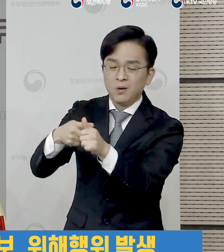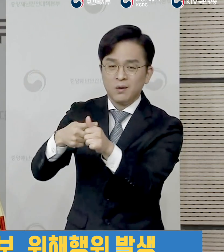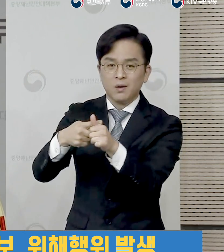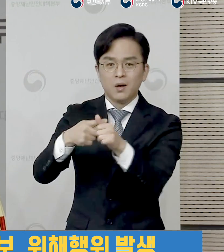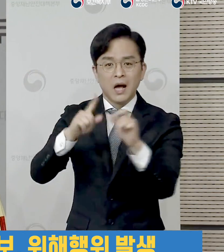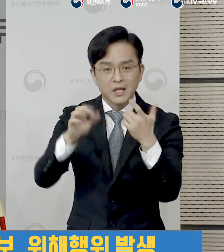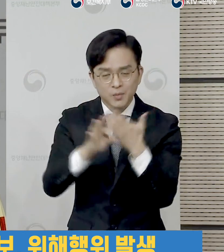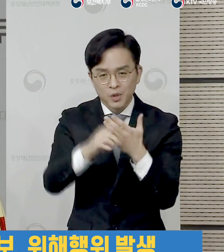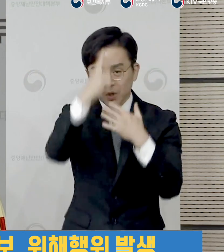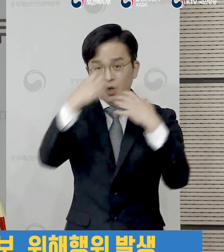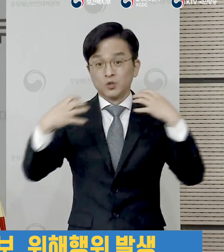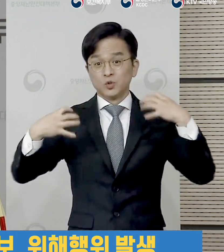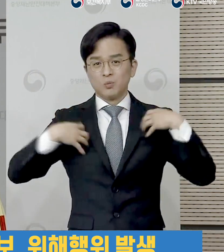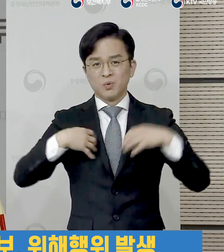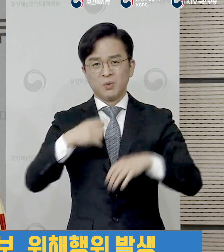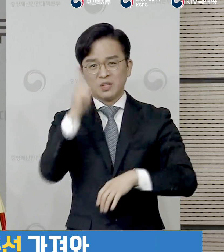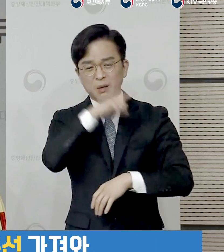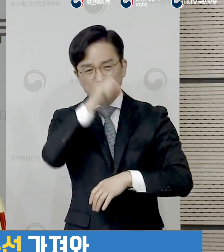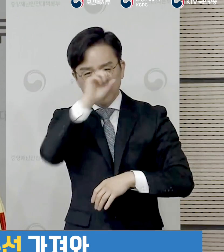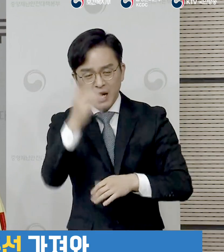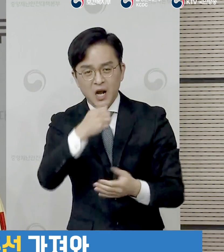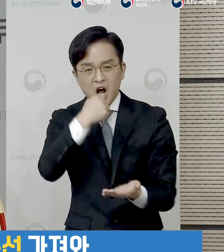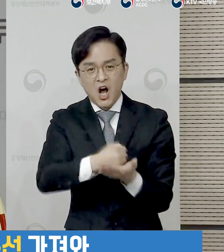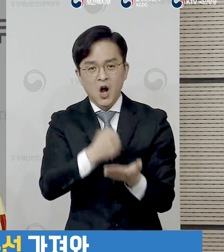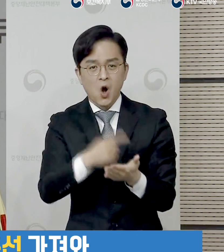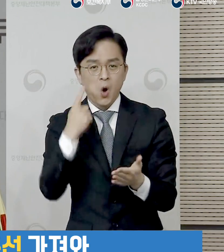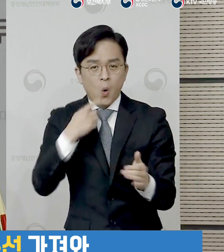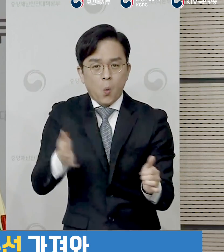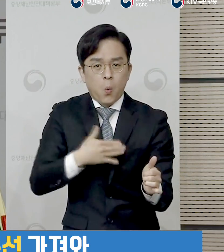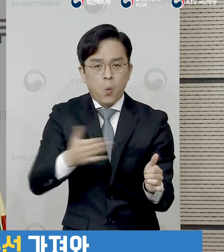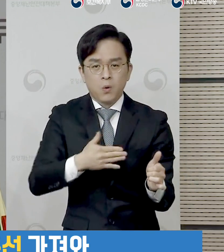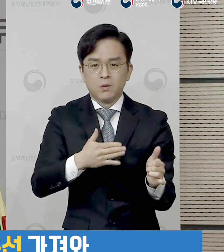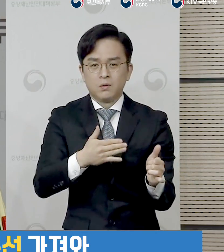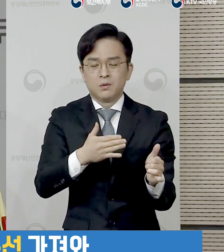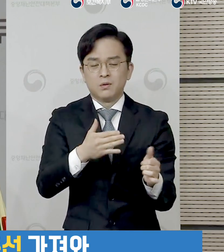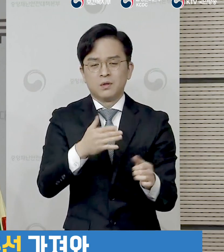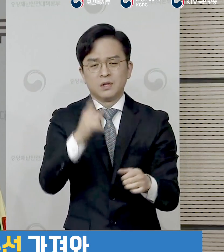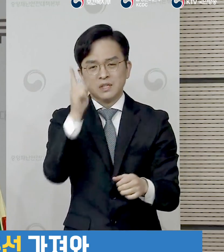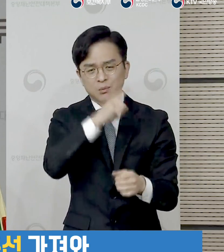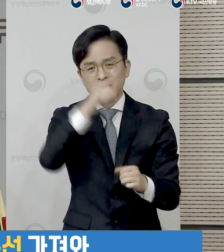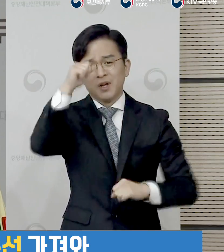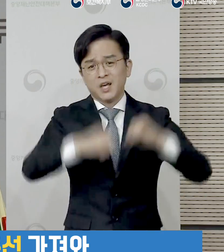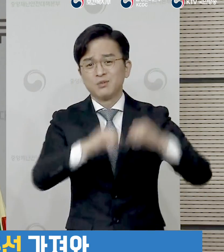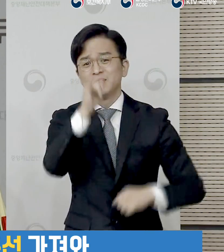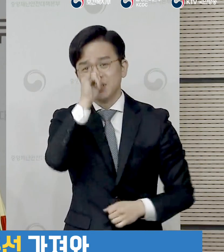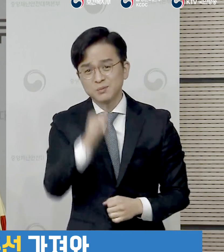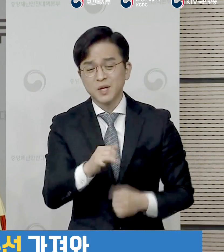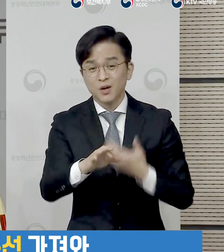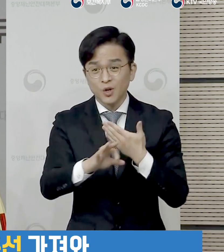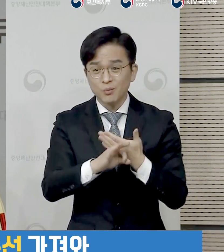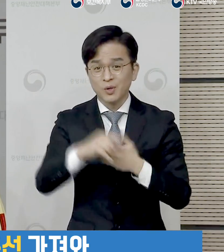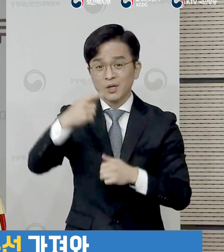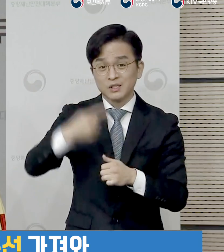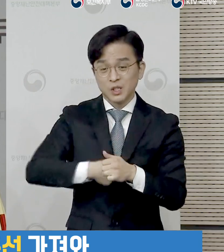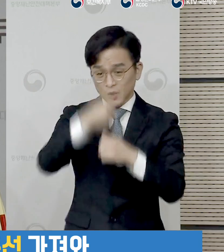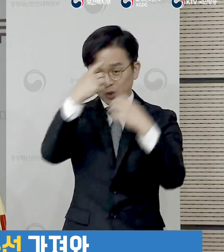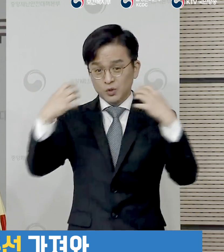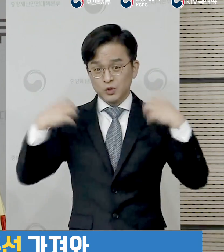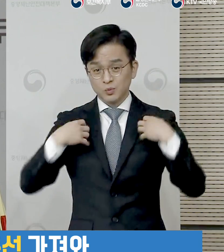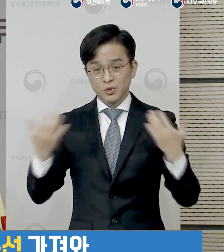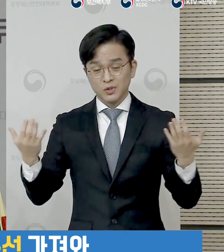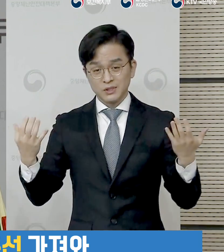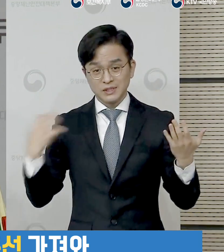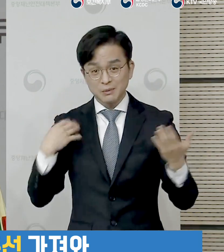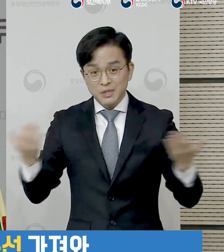소문을 유포하는 일이 있었습니다. 이러한 행위들은 현장 종사자들의 사기를 저하시키고 방역